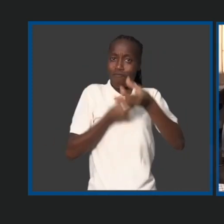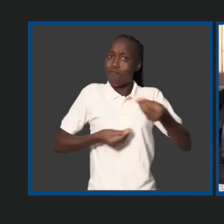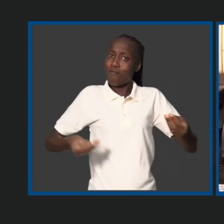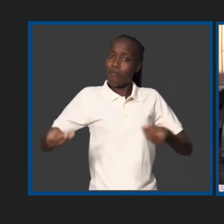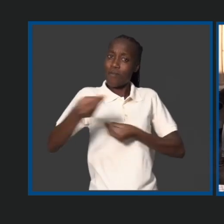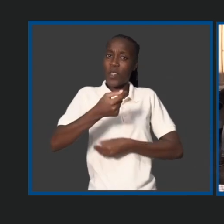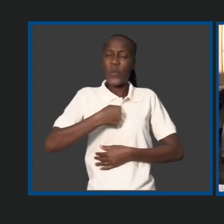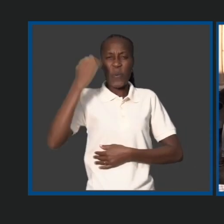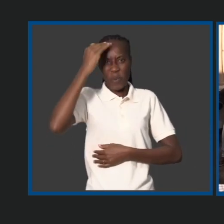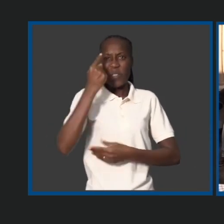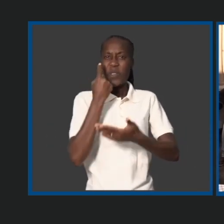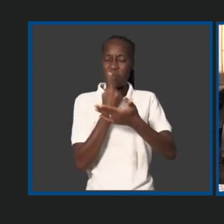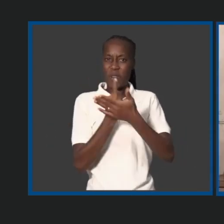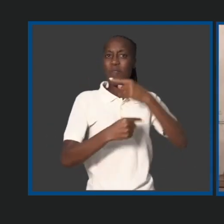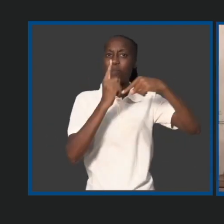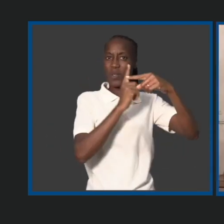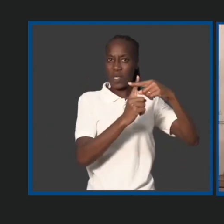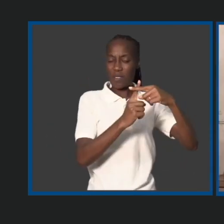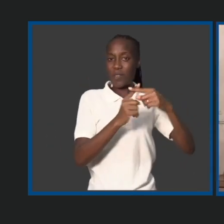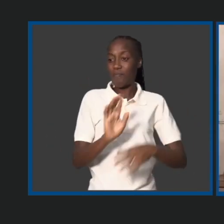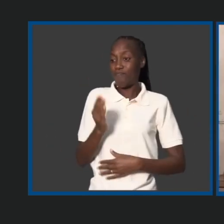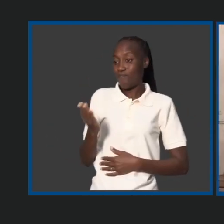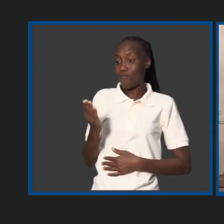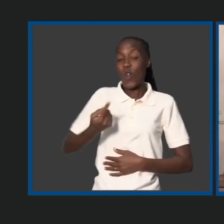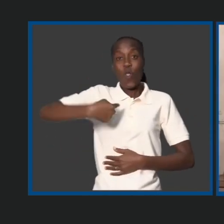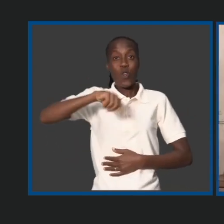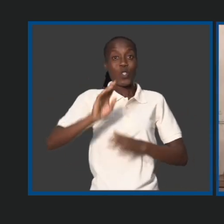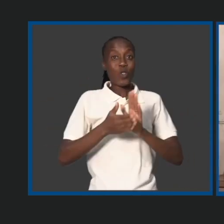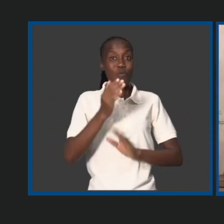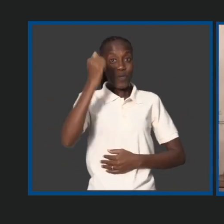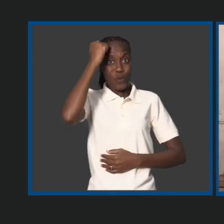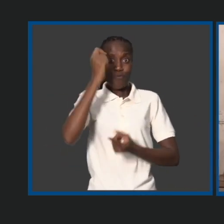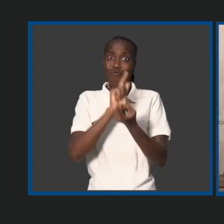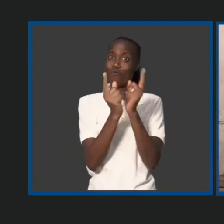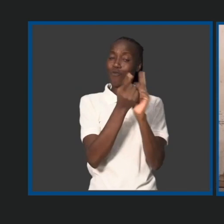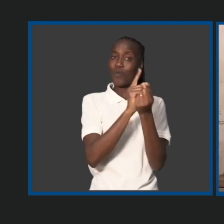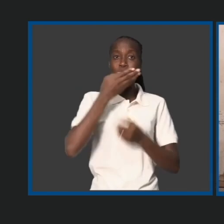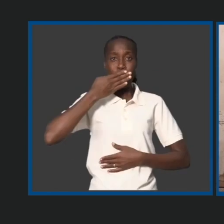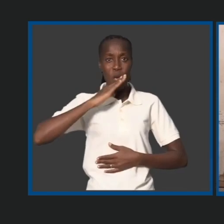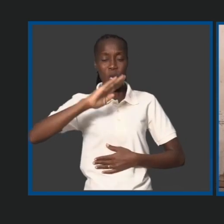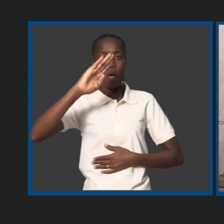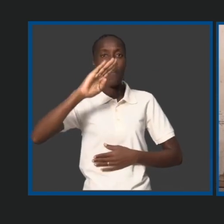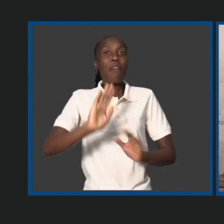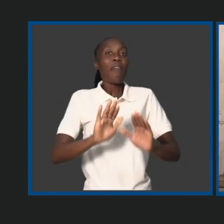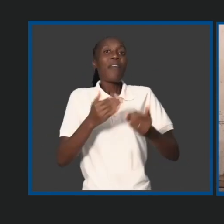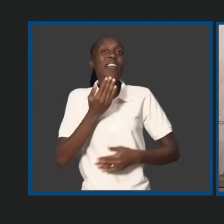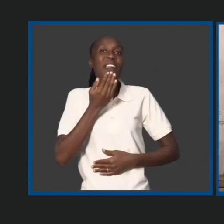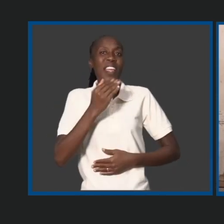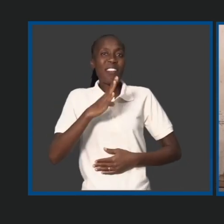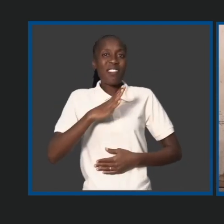experiência do outro e eu acho que é benéfico. A gente vai se conhecendo melhor e quem fica